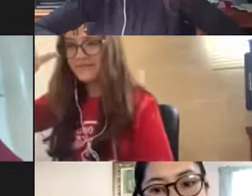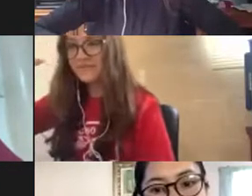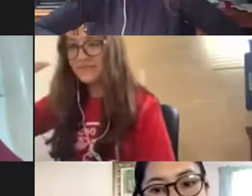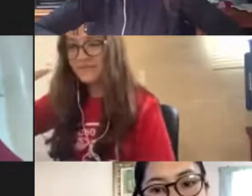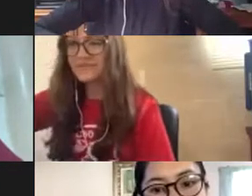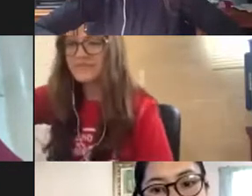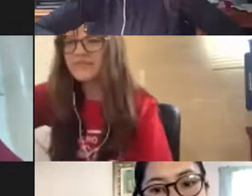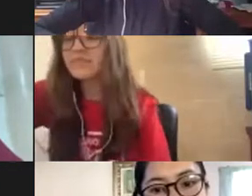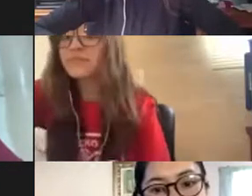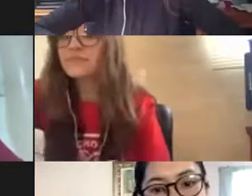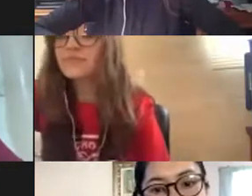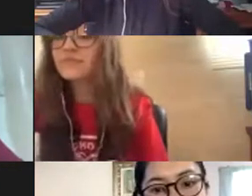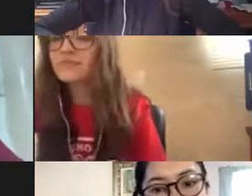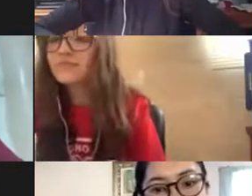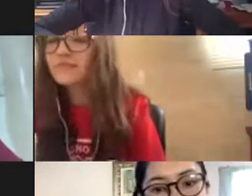Cerón.